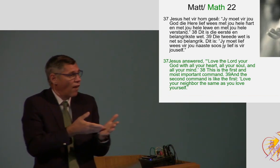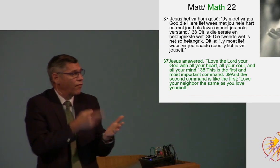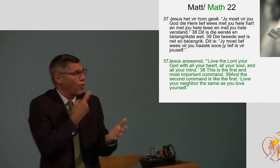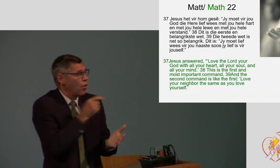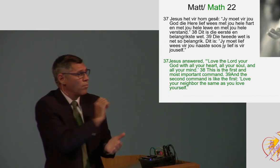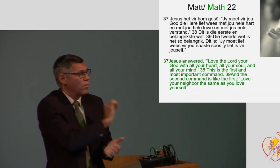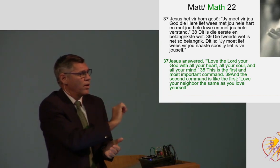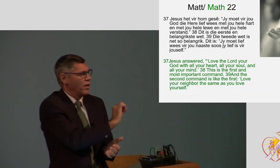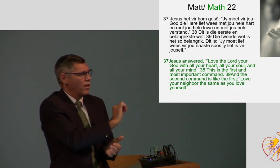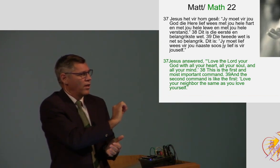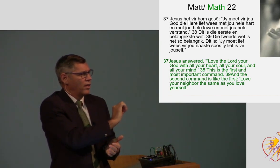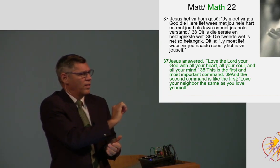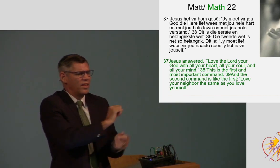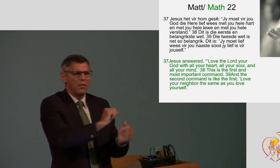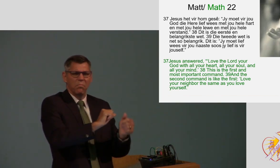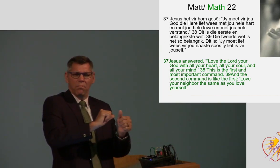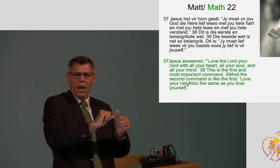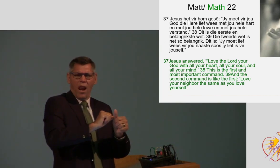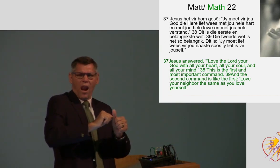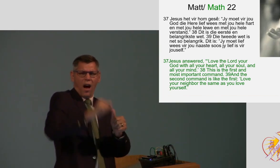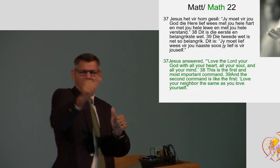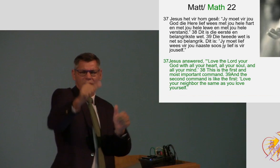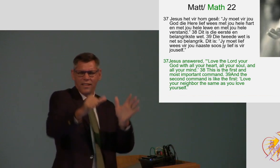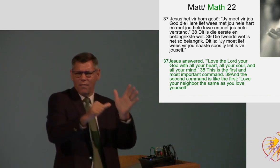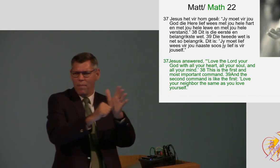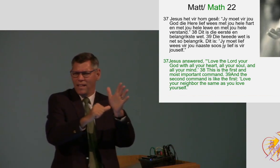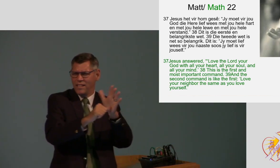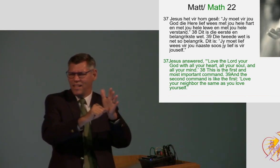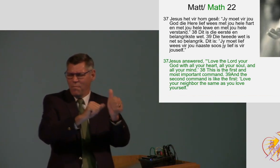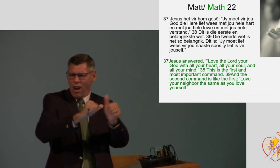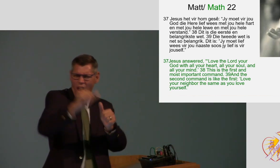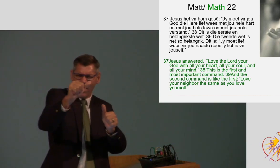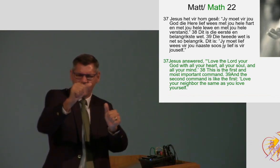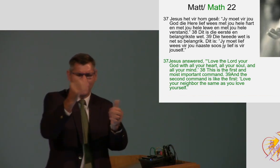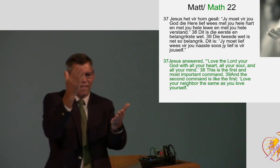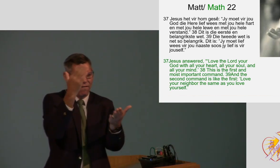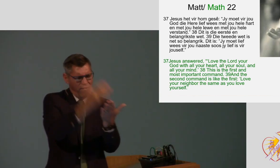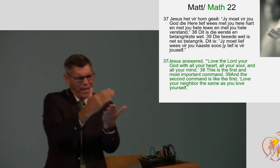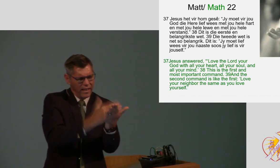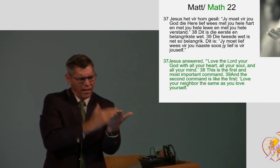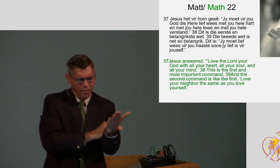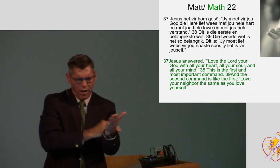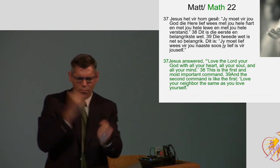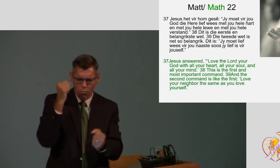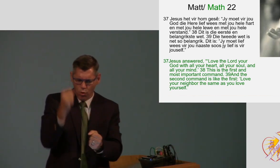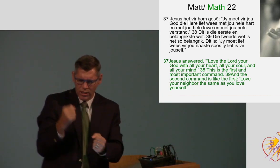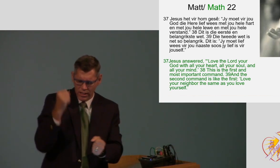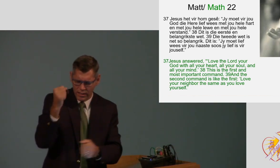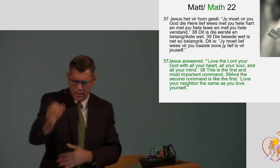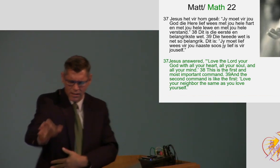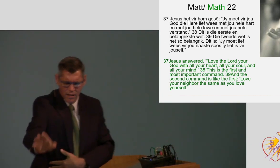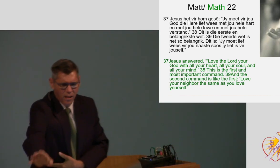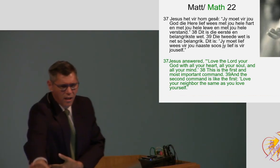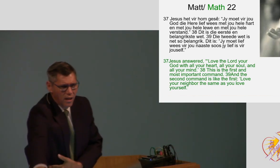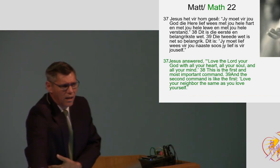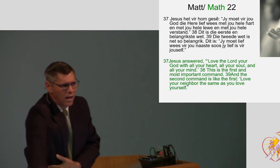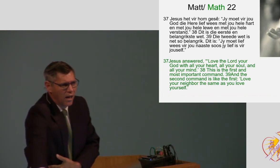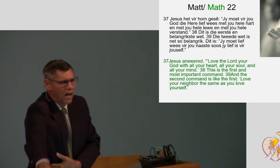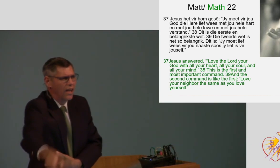hom die belangrikste, beste, die belangrikste wette van Moses in die